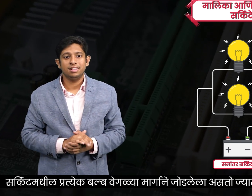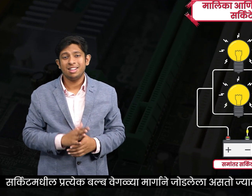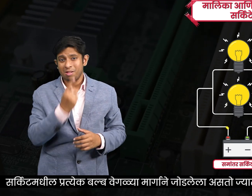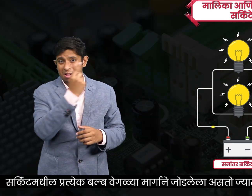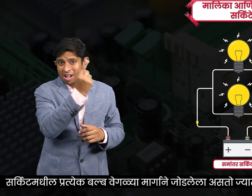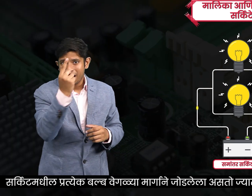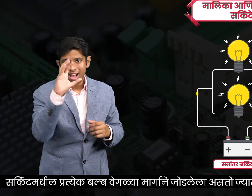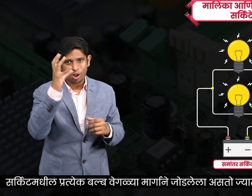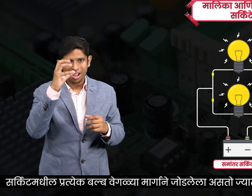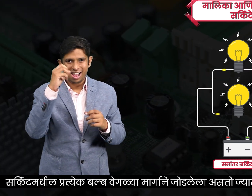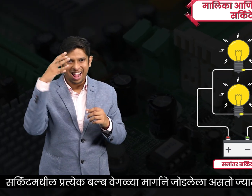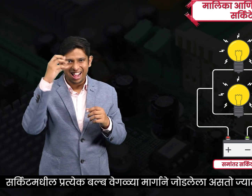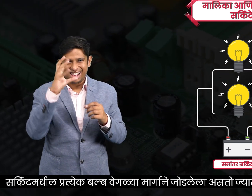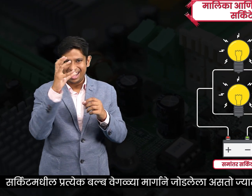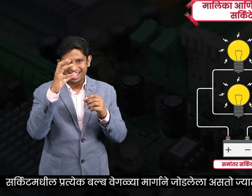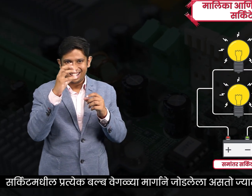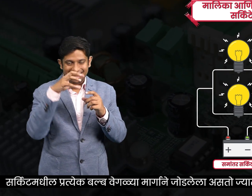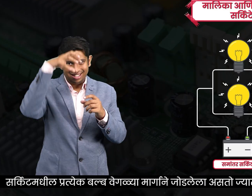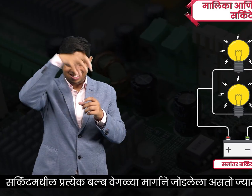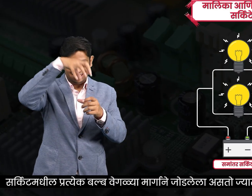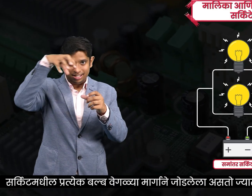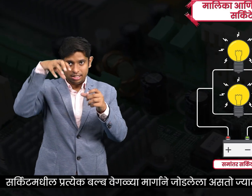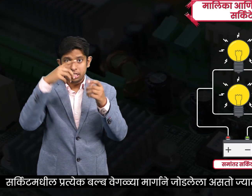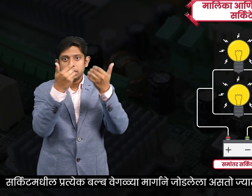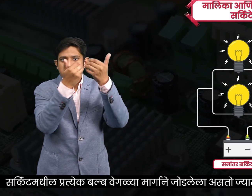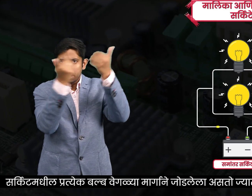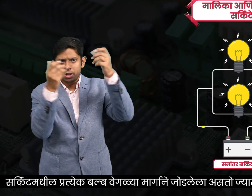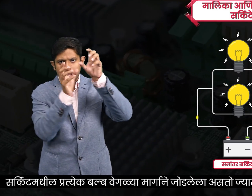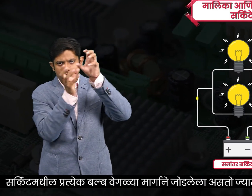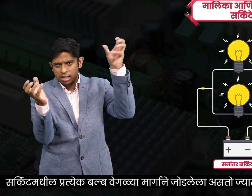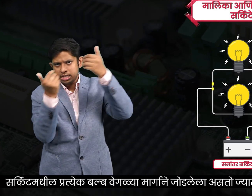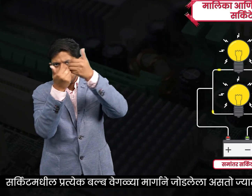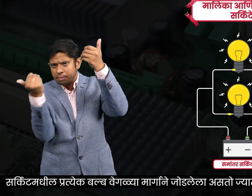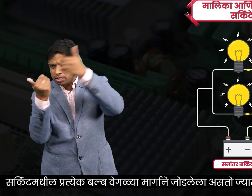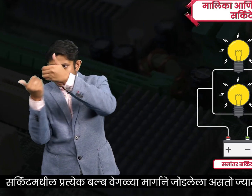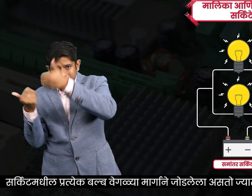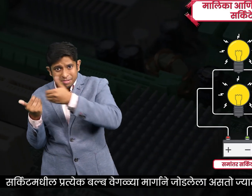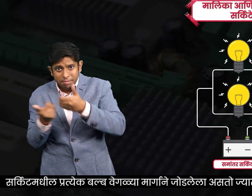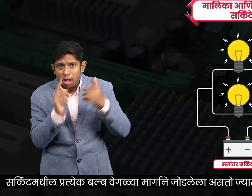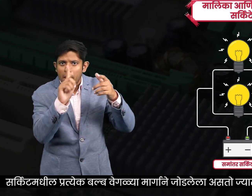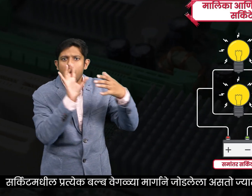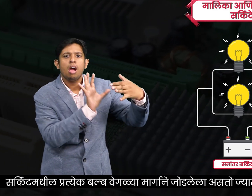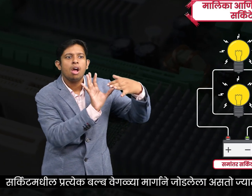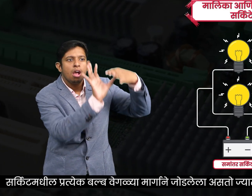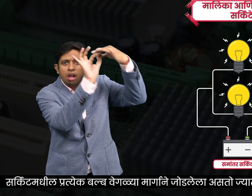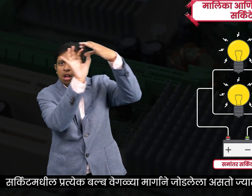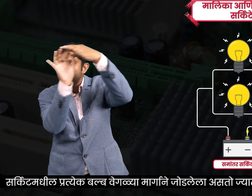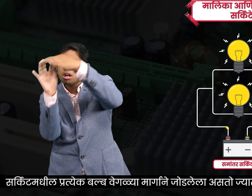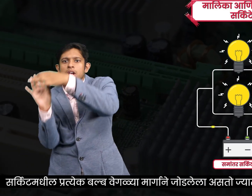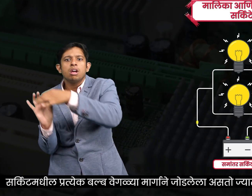सर्किटमधील प्रत्येक बल्ब वेगळ्या मार्गाने जोडलेला असतो ज्यातून वीज वाहू शकते.